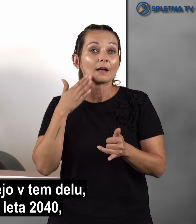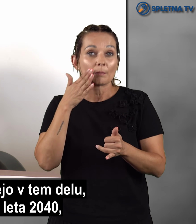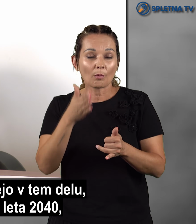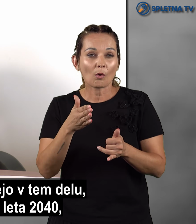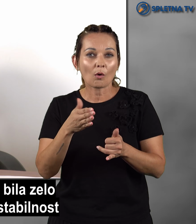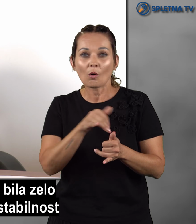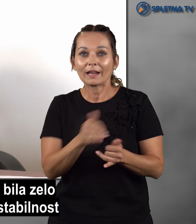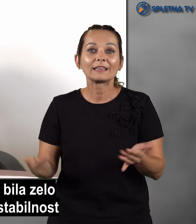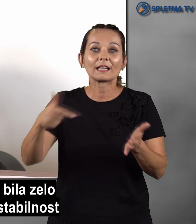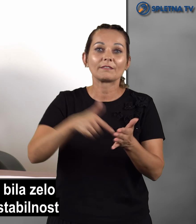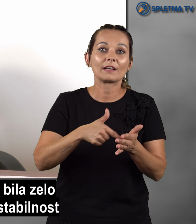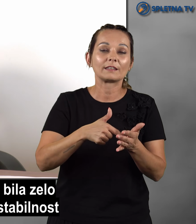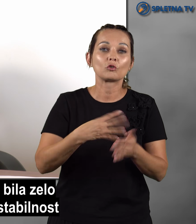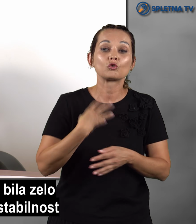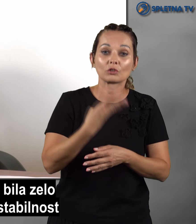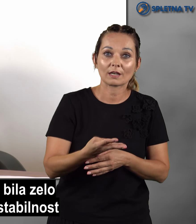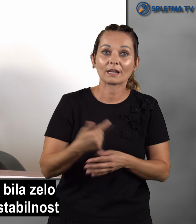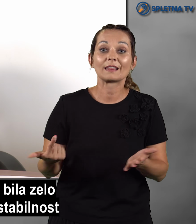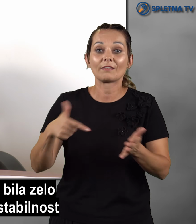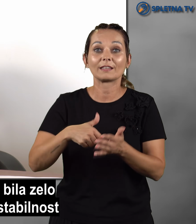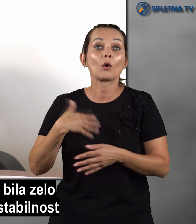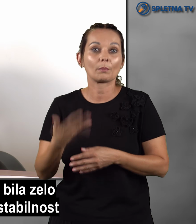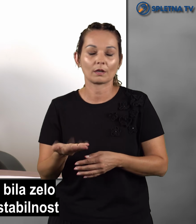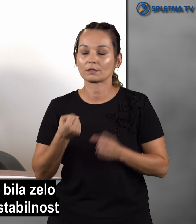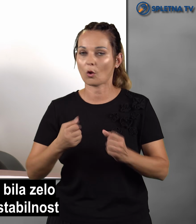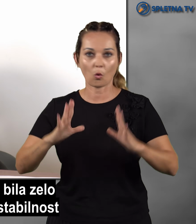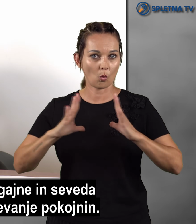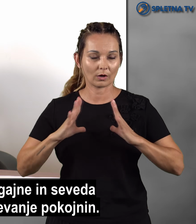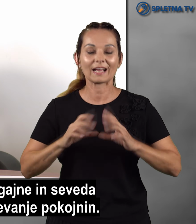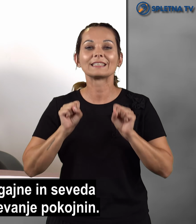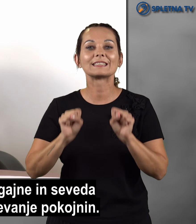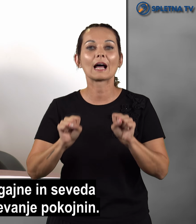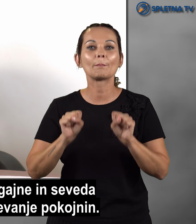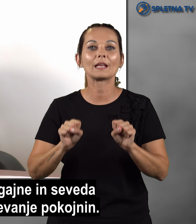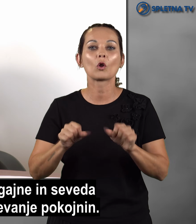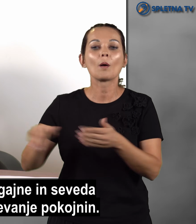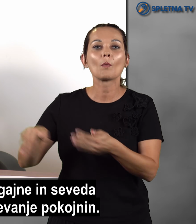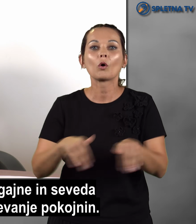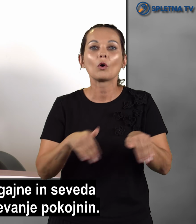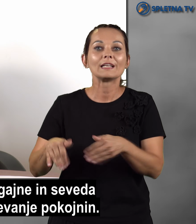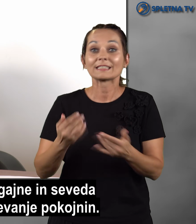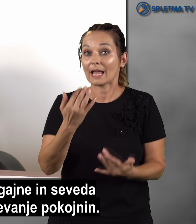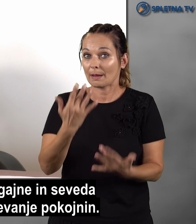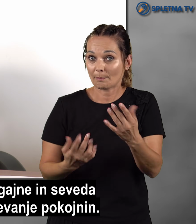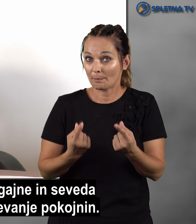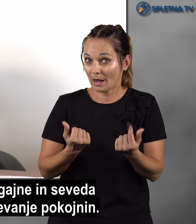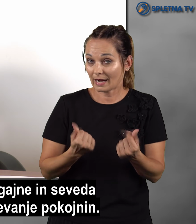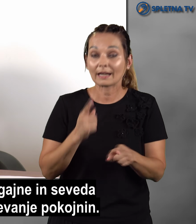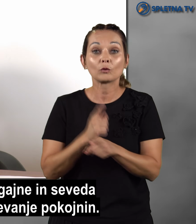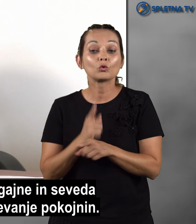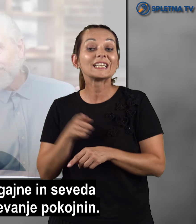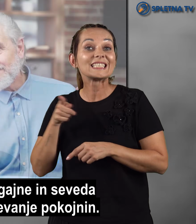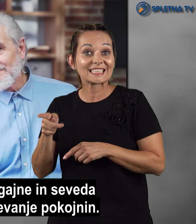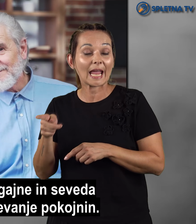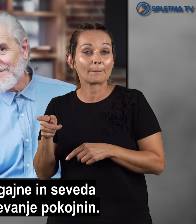leta 2040-2050 bilo zelo ogrožena stabilnost pokojninske blagajne in seveda s tem